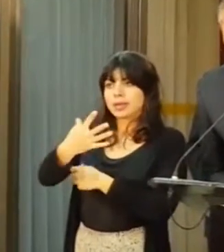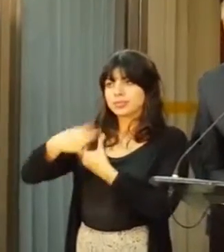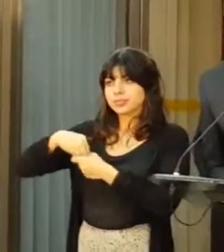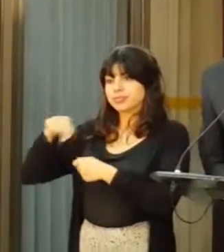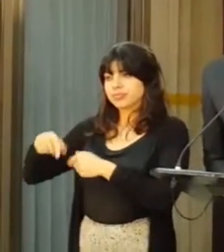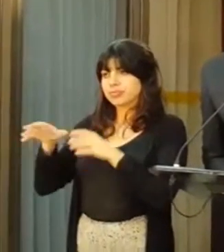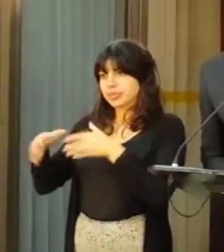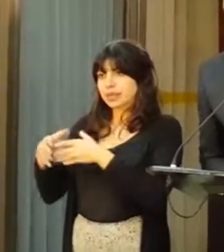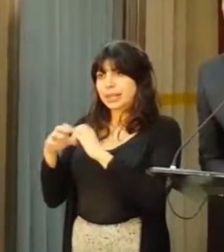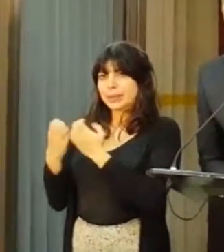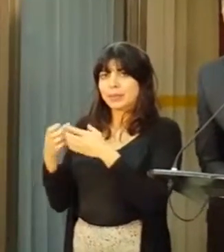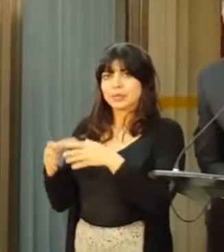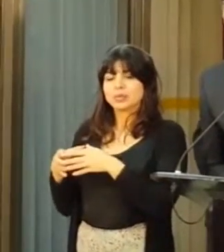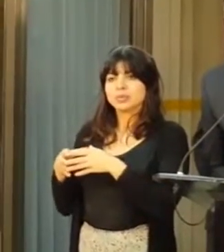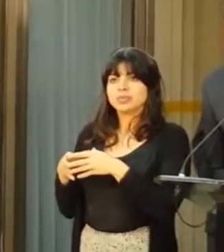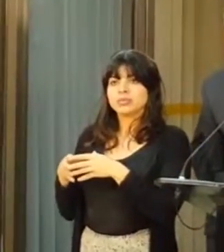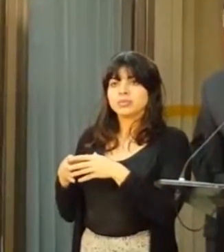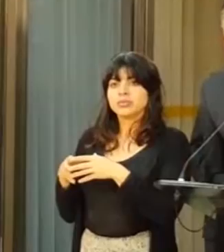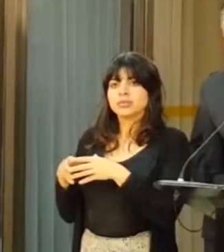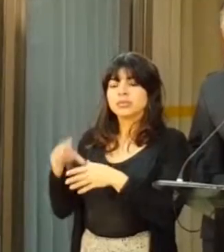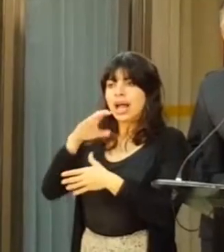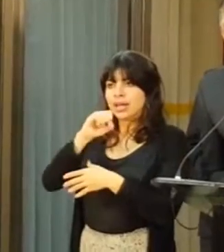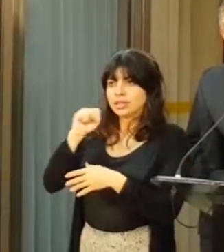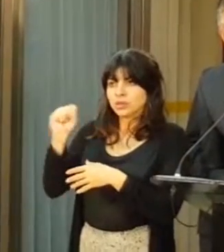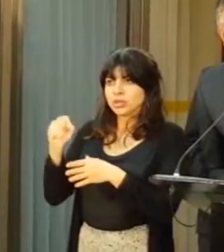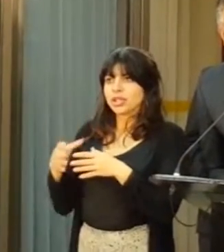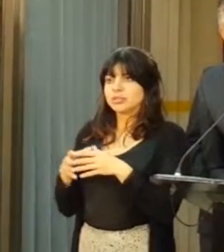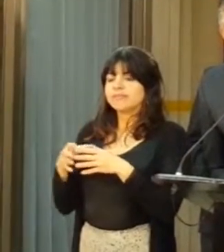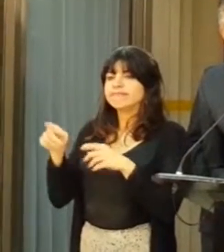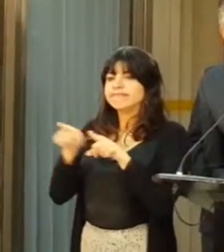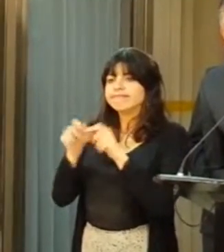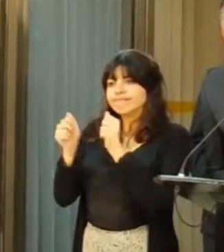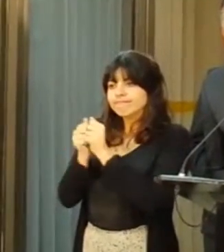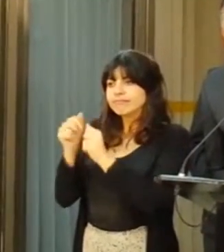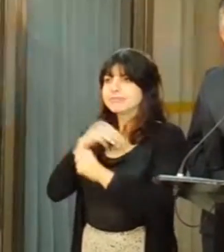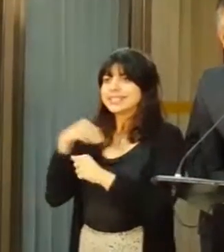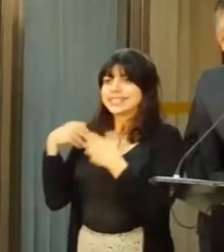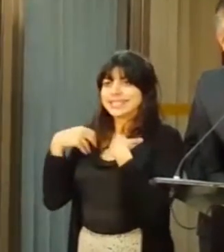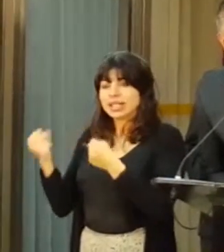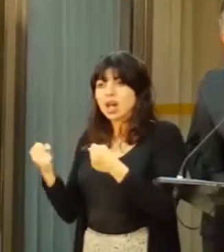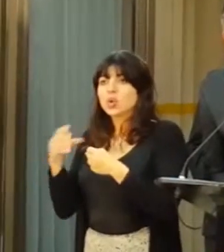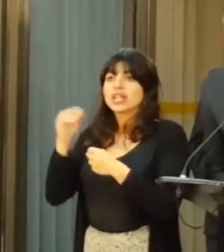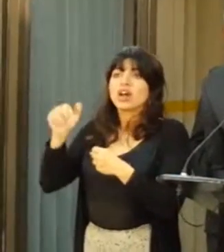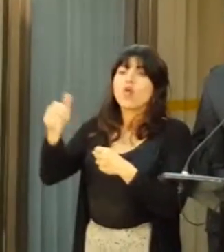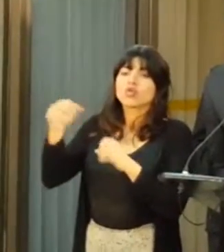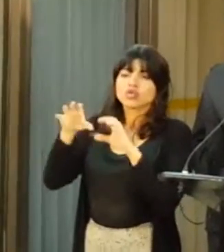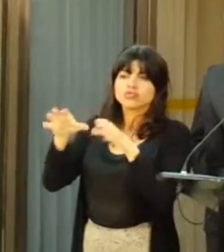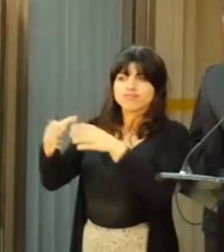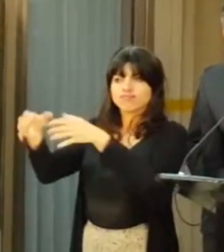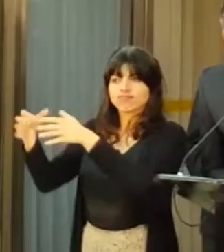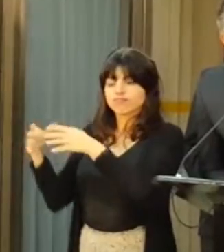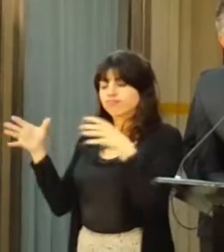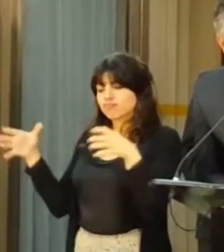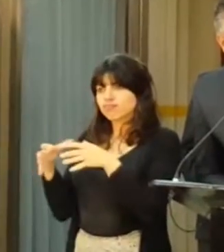Costarricense de Seguro Social, conjuntamente con el Ministerio de Salud y con otros órganos